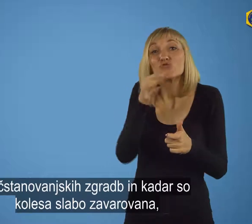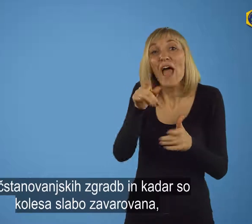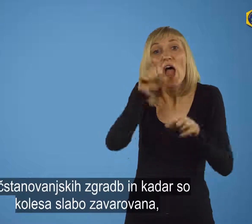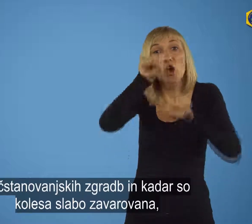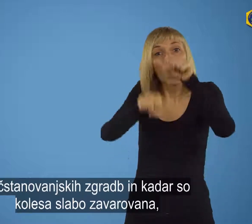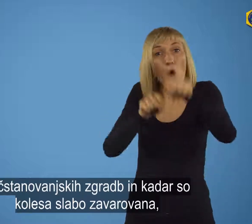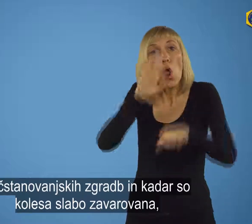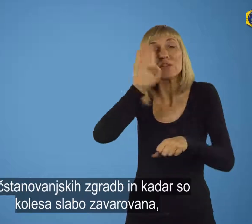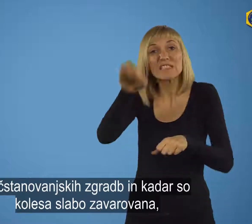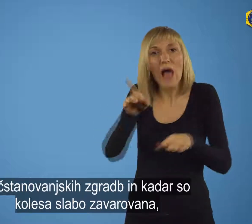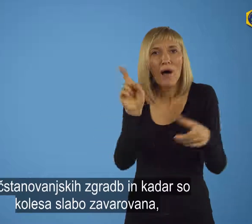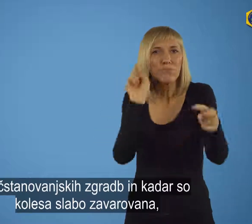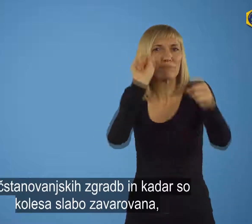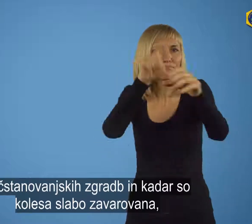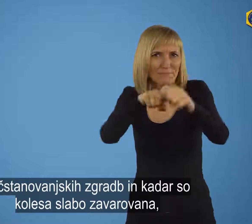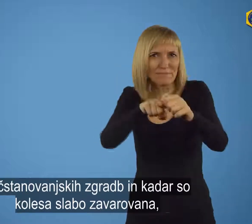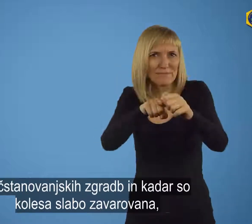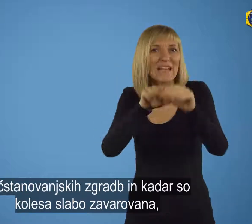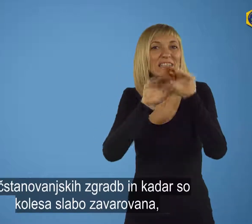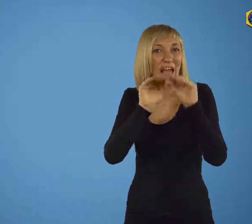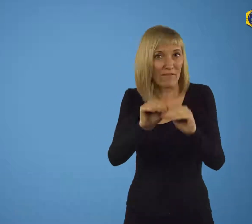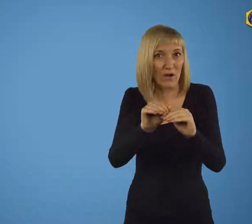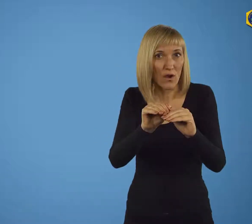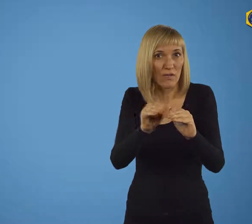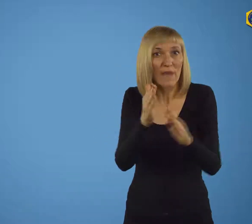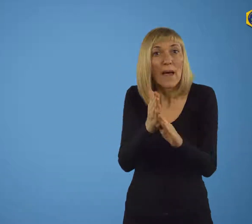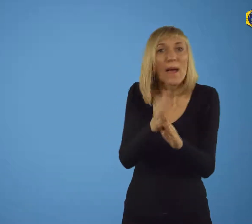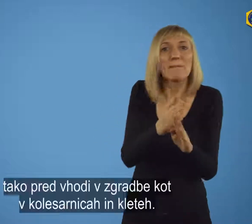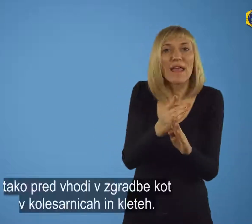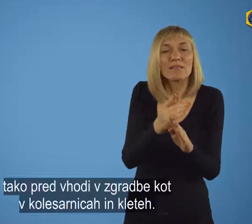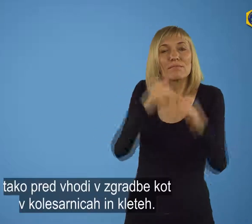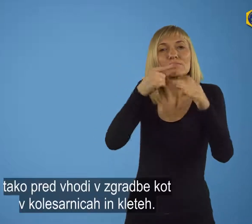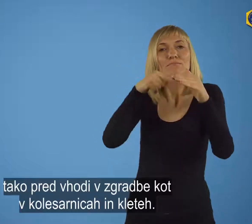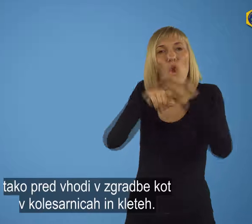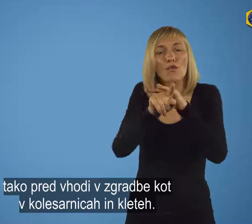zavarovana, tako pred vhodi v zgradbe kot v kolesarnicah in kleteh.